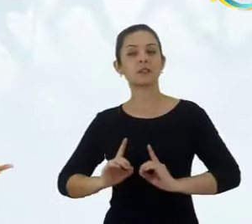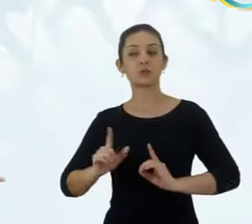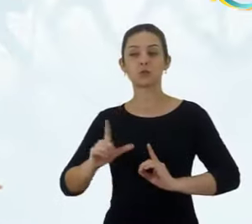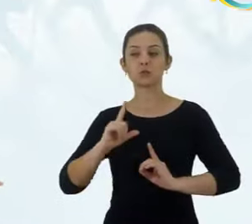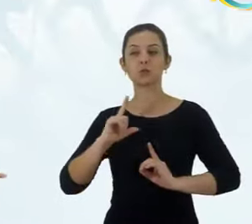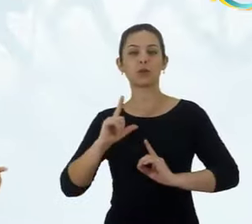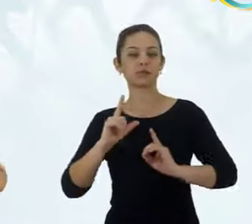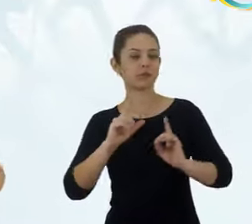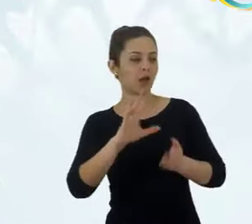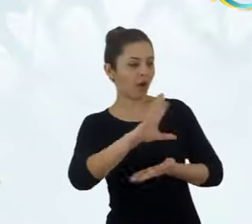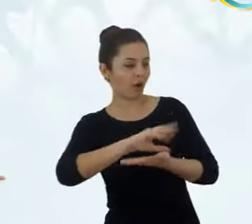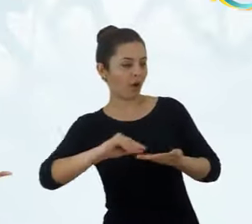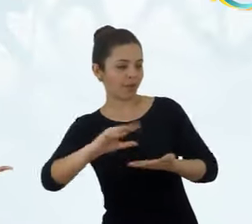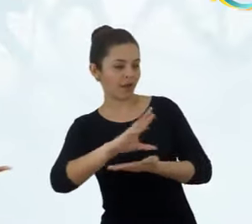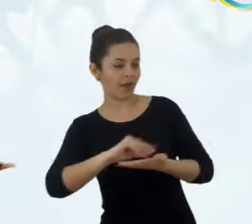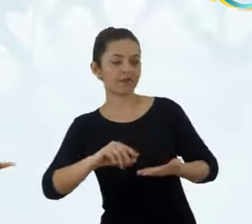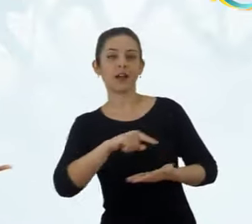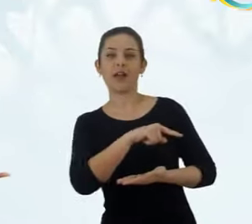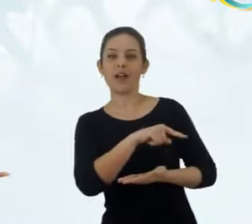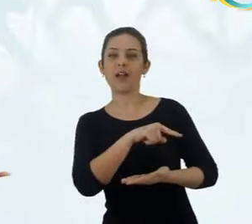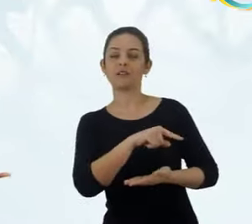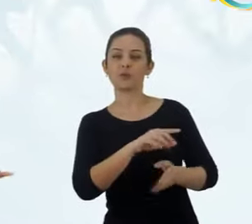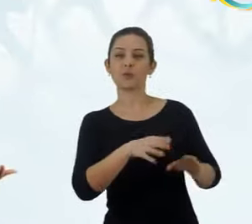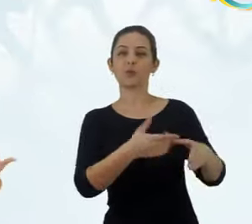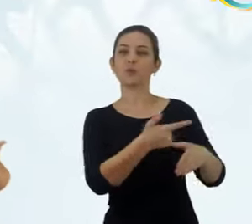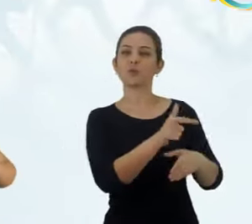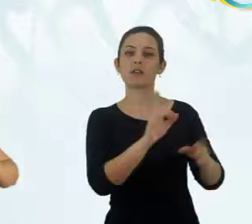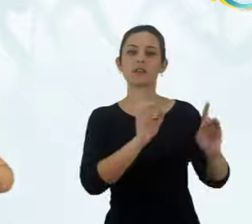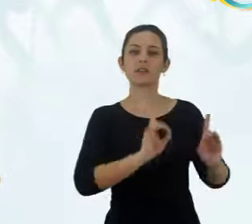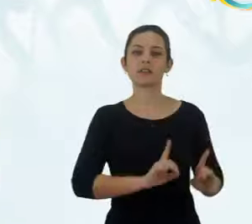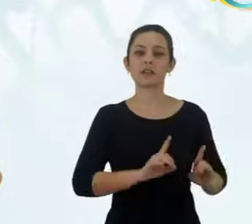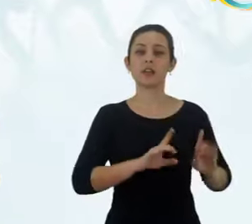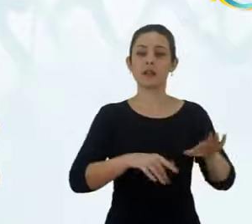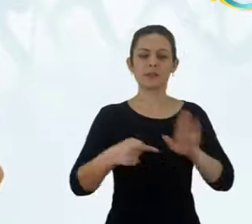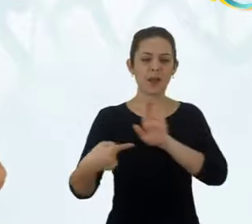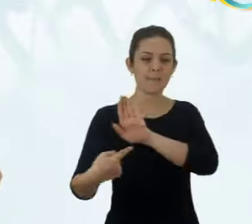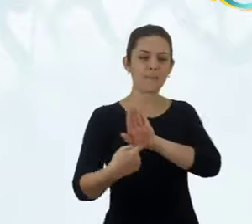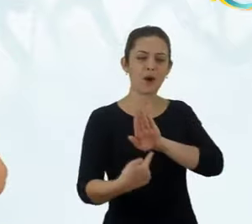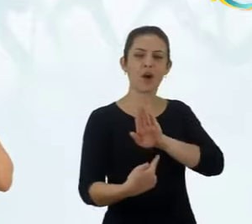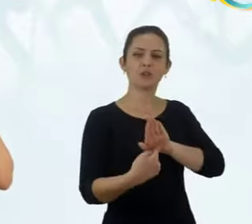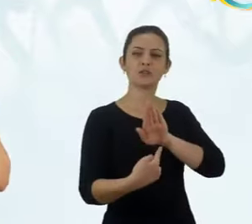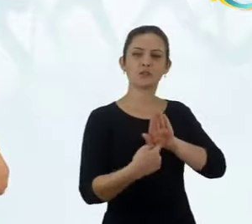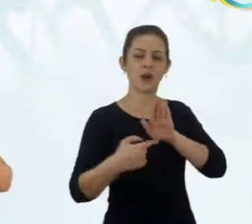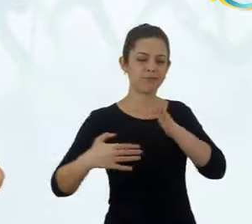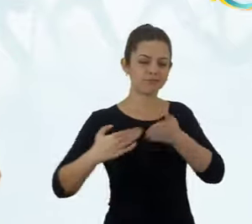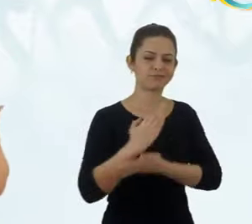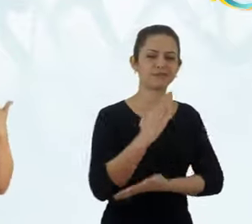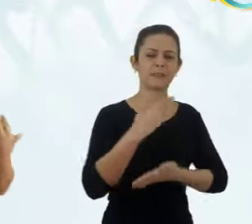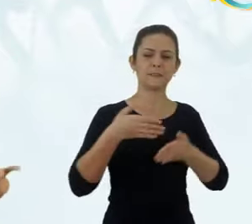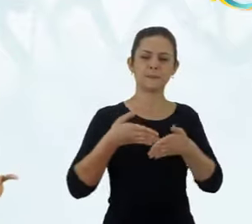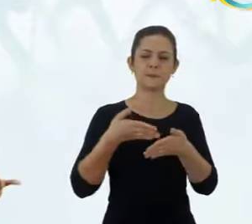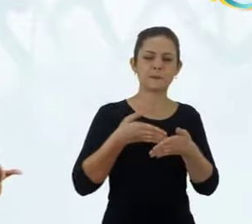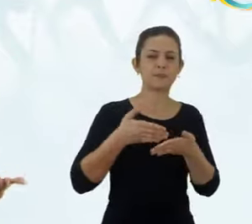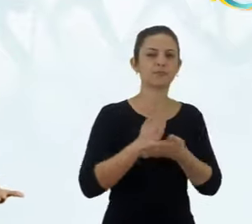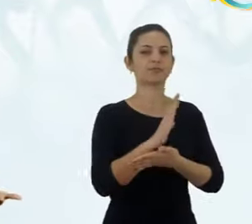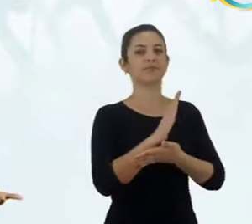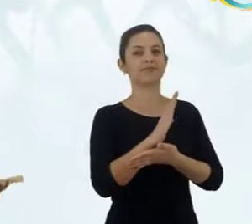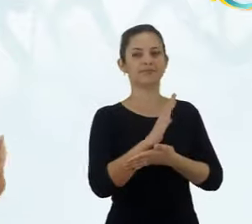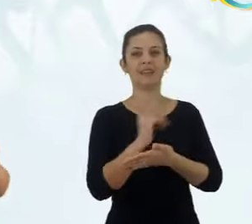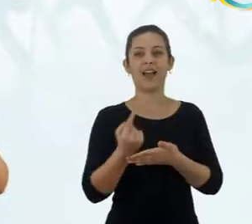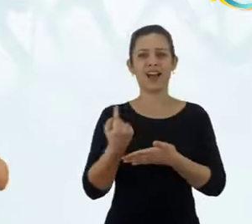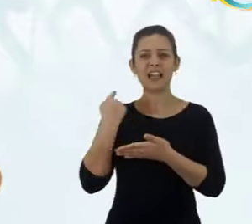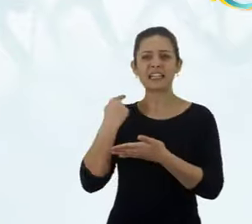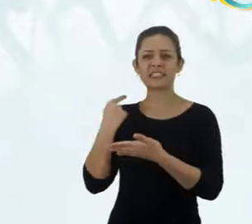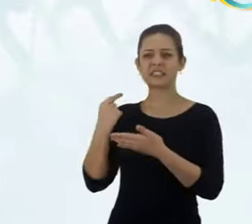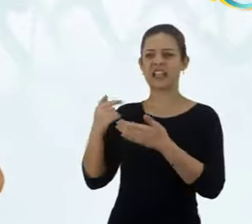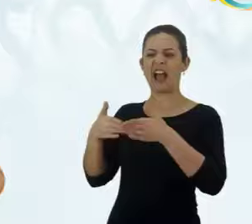deficiência acabam tendo como espelho as crianças sem deficiência e às vezes até mostram a superação de muitas limitações